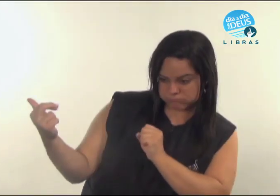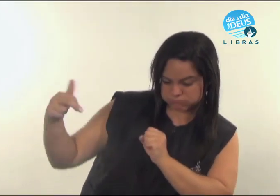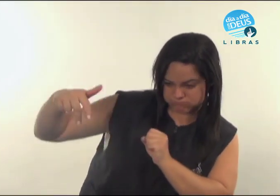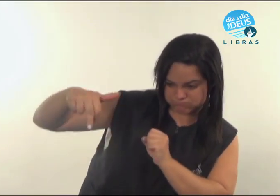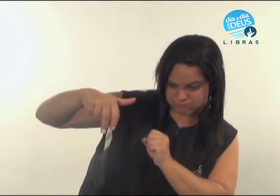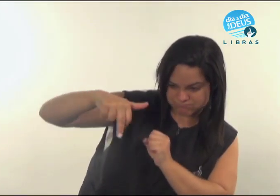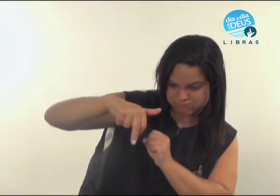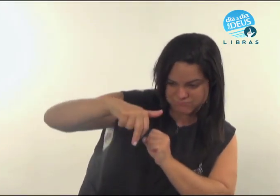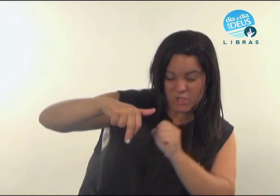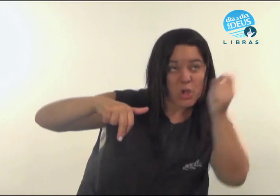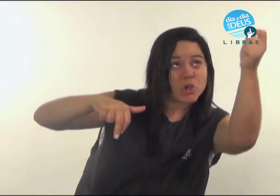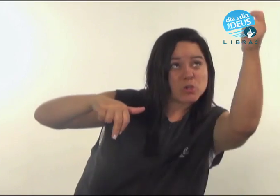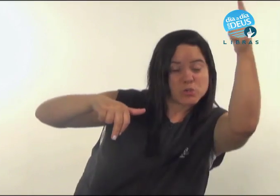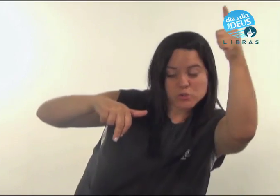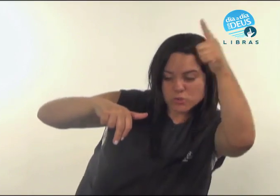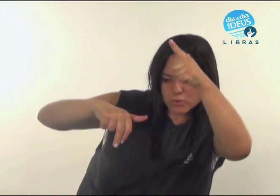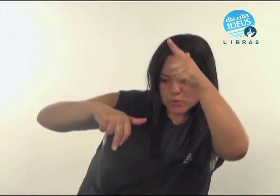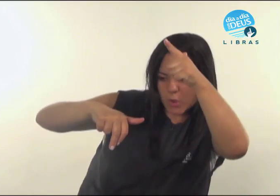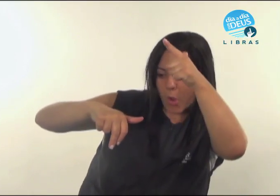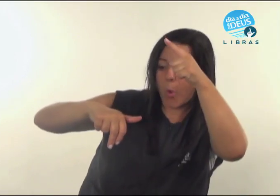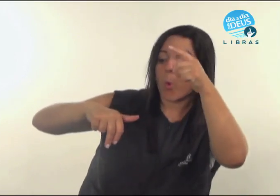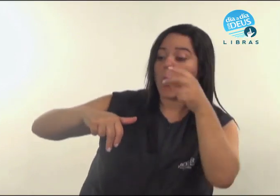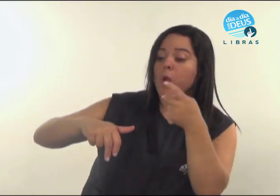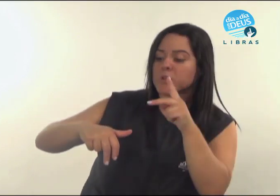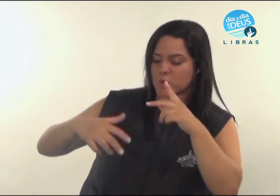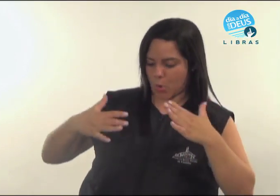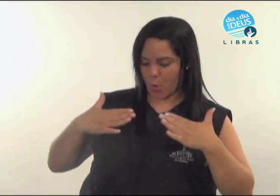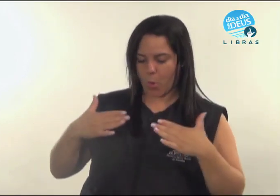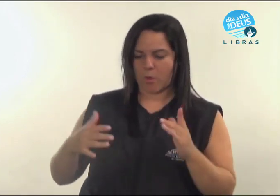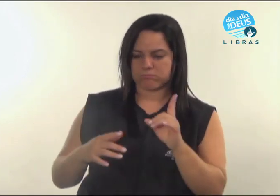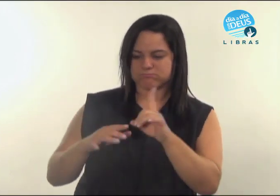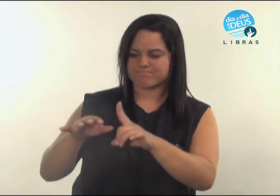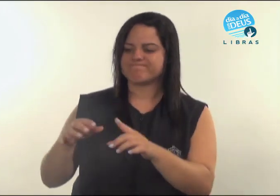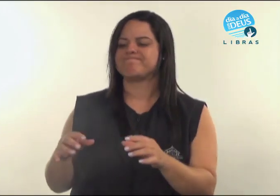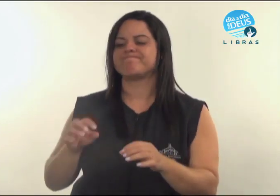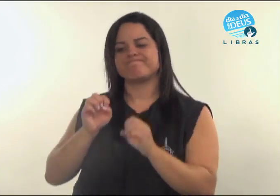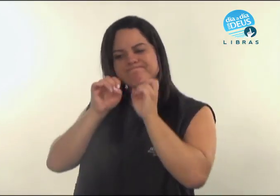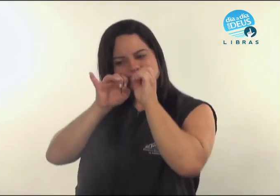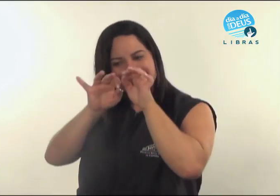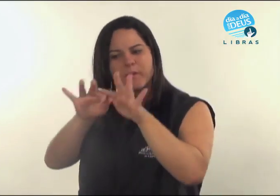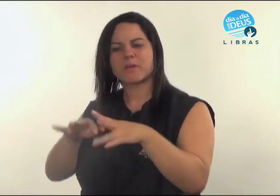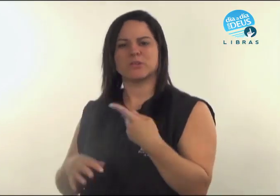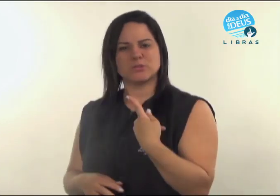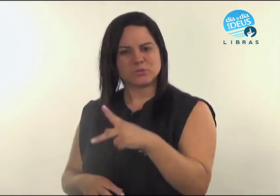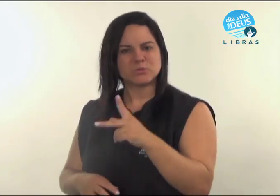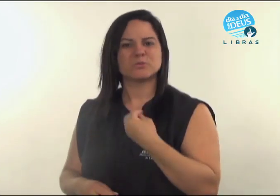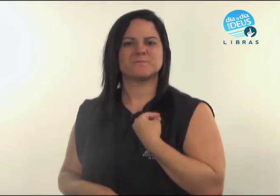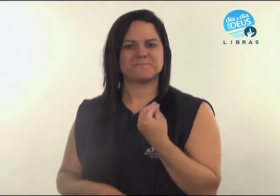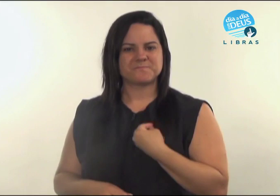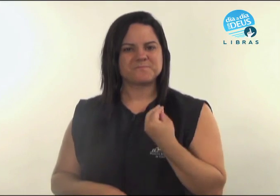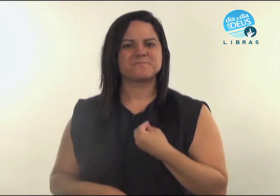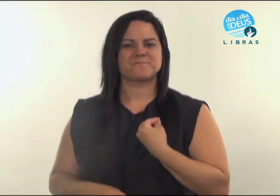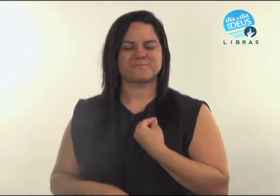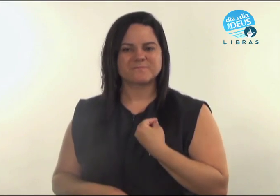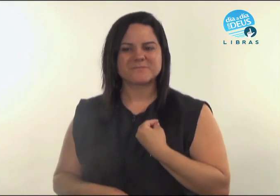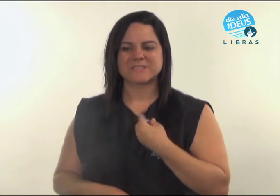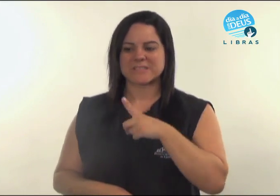hora que o apóstolo Pedro passar, o sol vai bater naquela direção, a sombra dele vai passar por aqui, e a hora